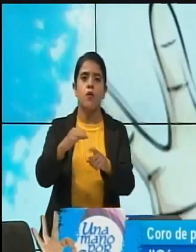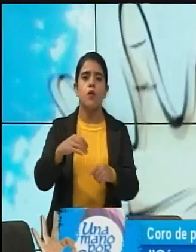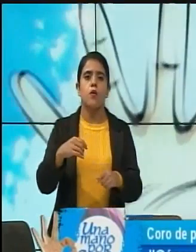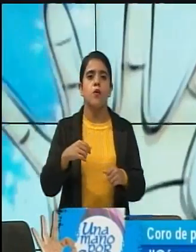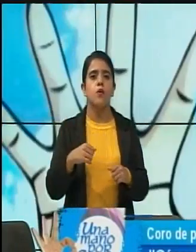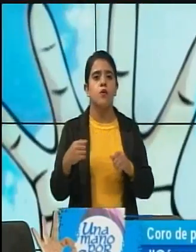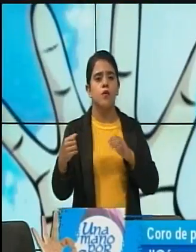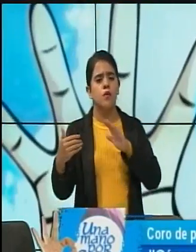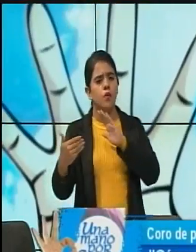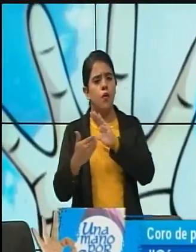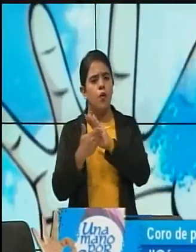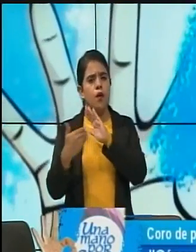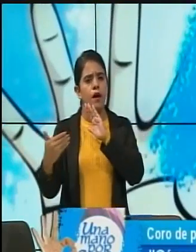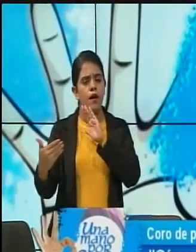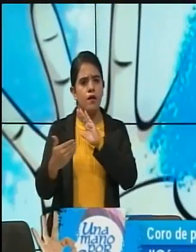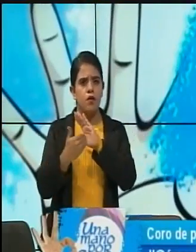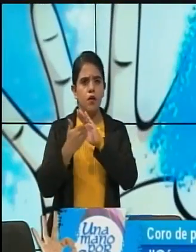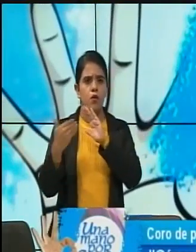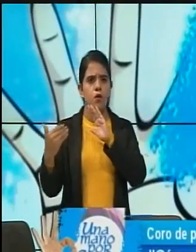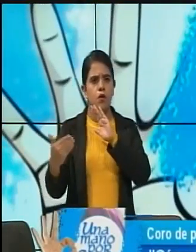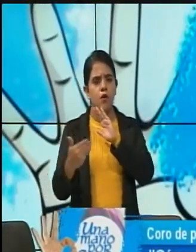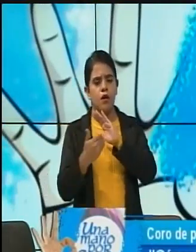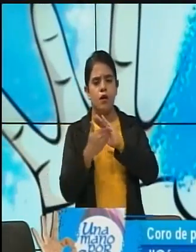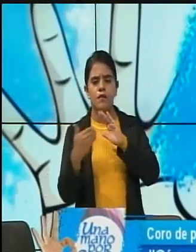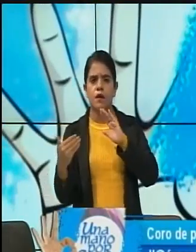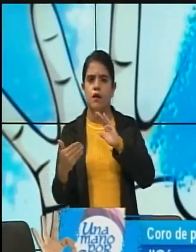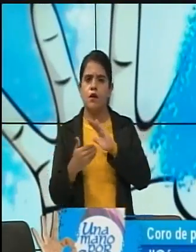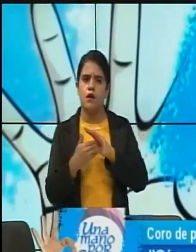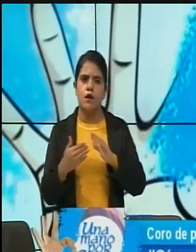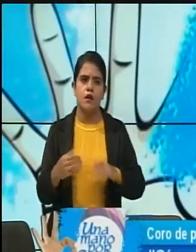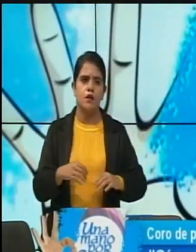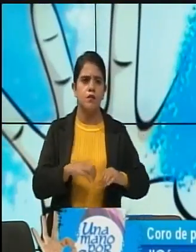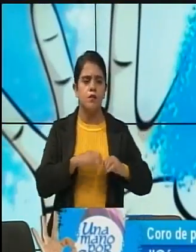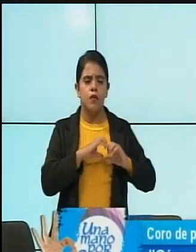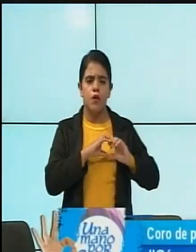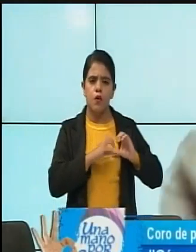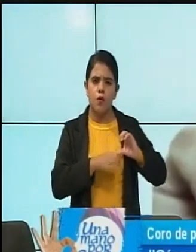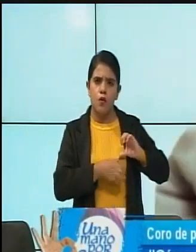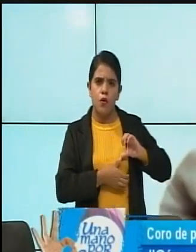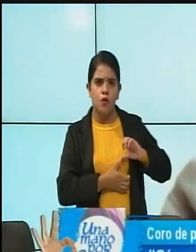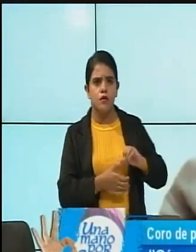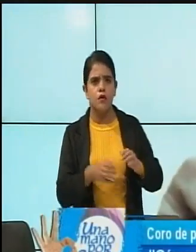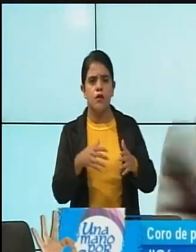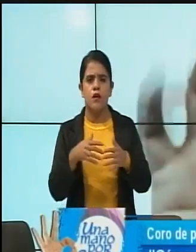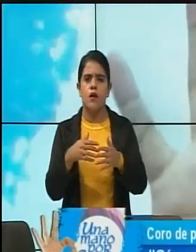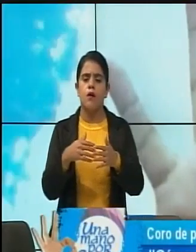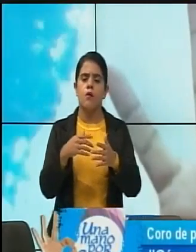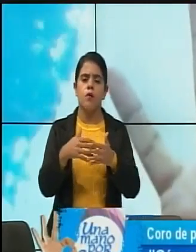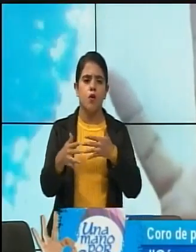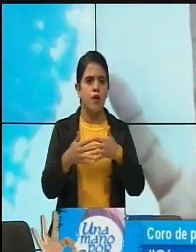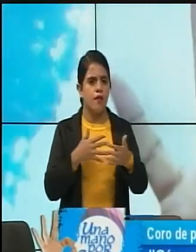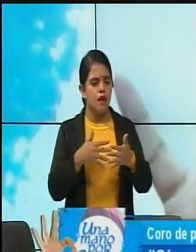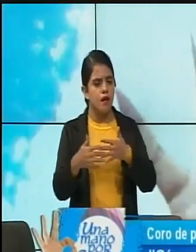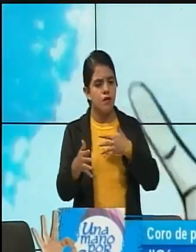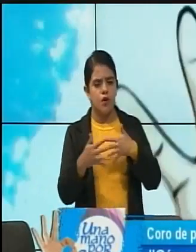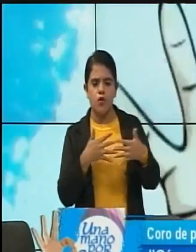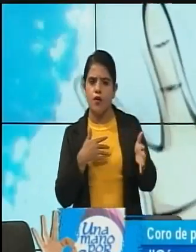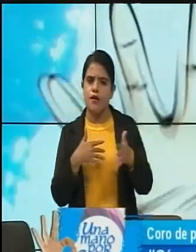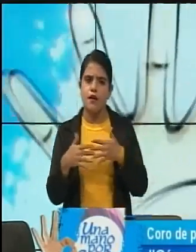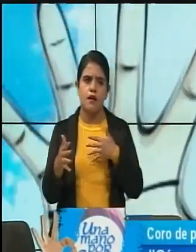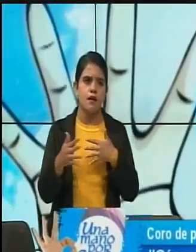Encontremos este sueño, cambiará. No habrá nadie